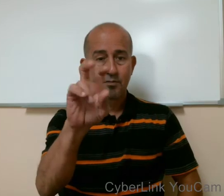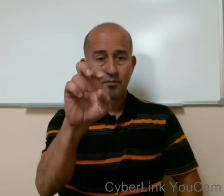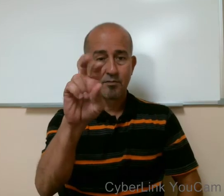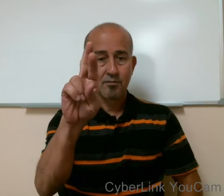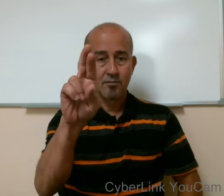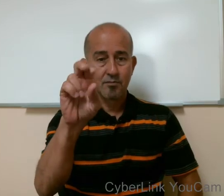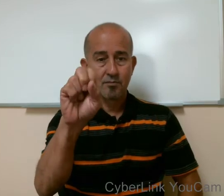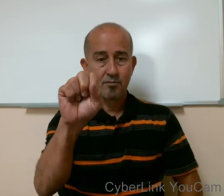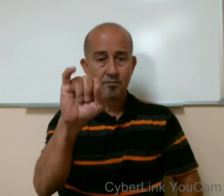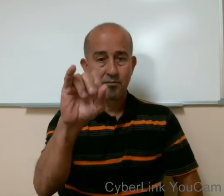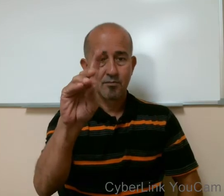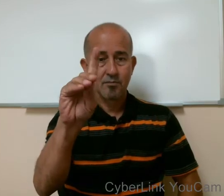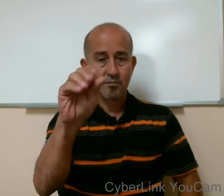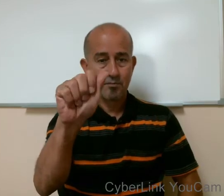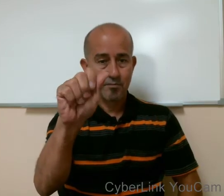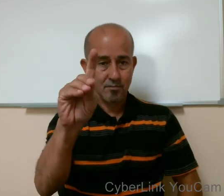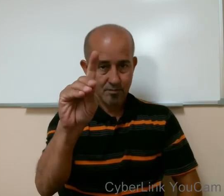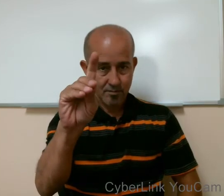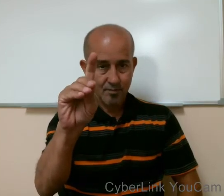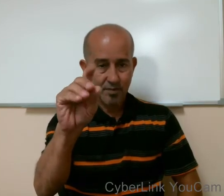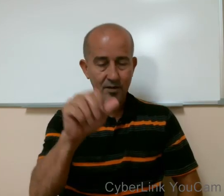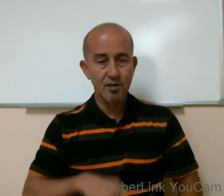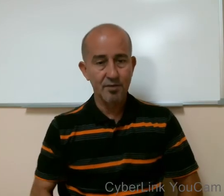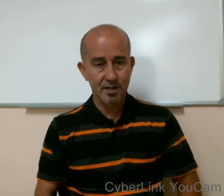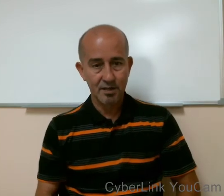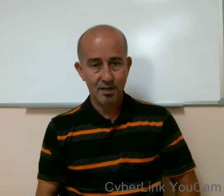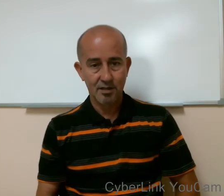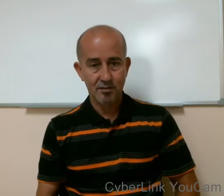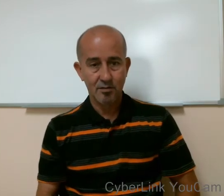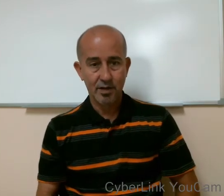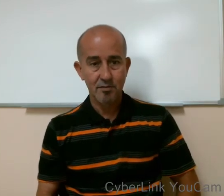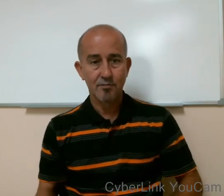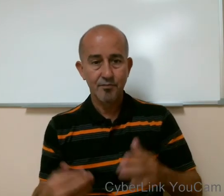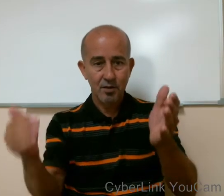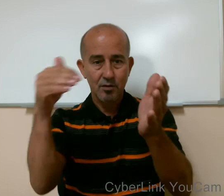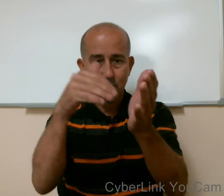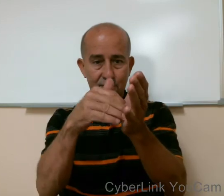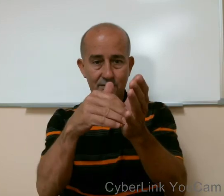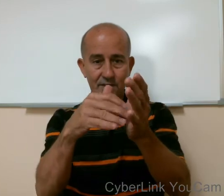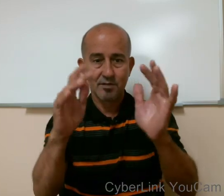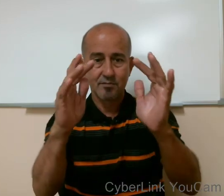Diversidad, ¿ok? Otra vez.